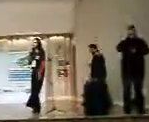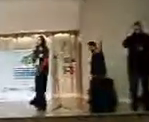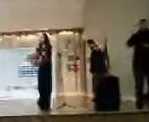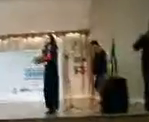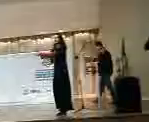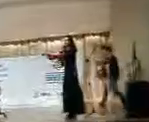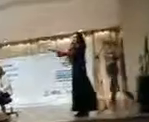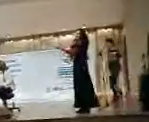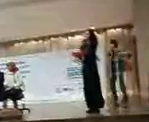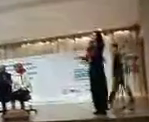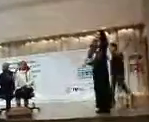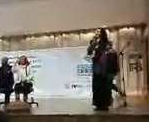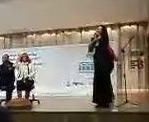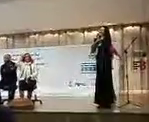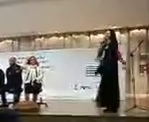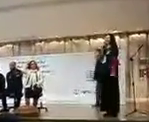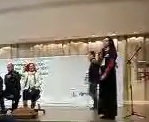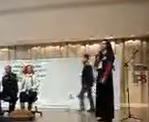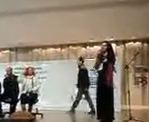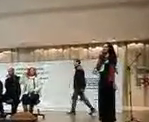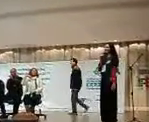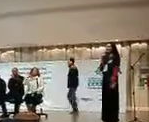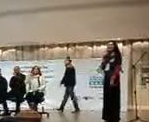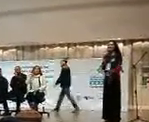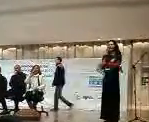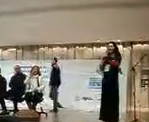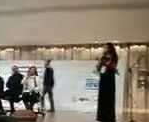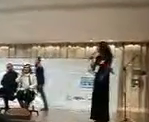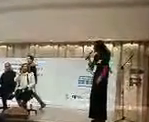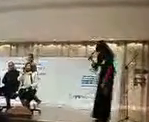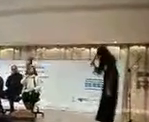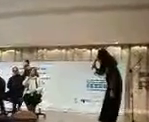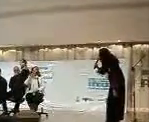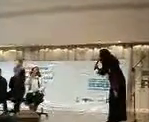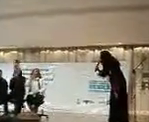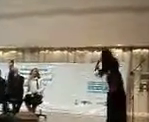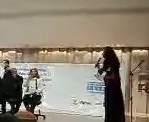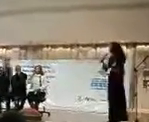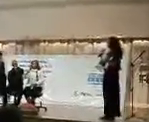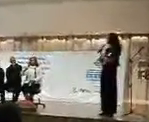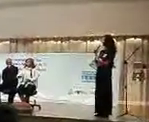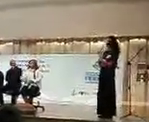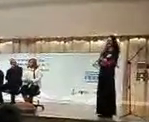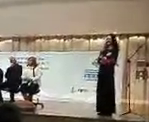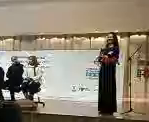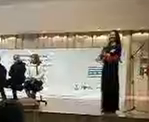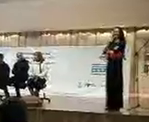os nossos representantes darem breves palavras de boa.